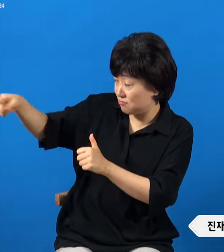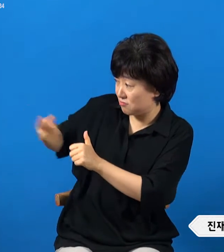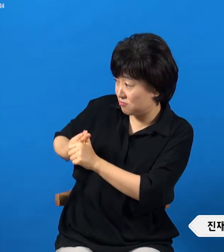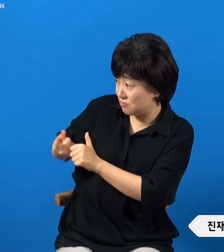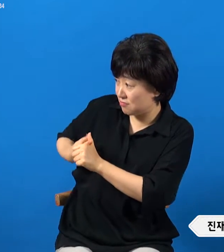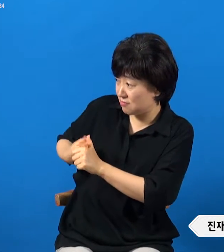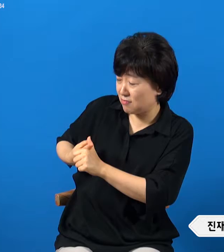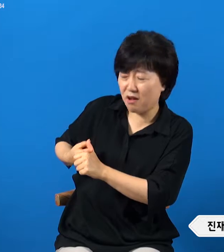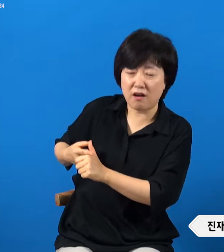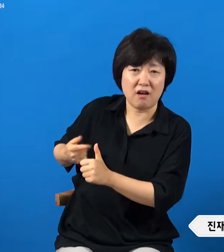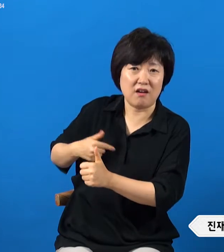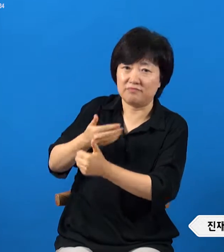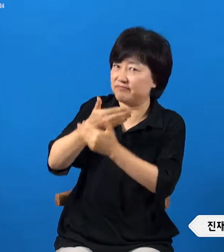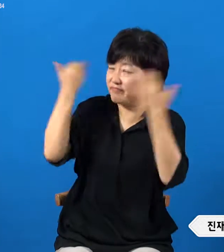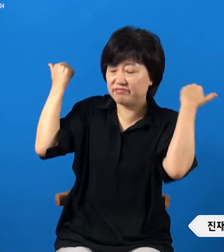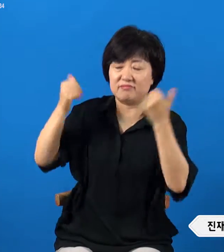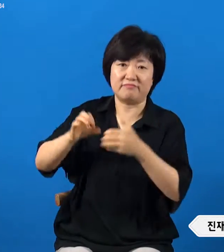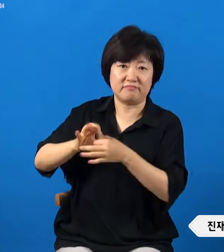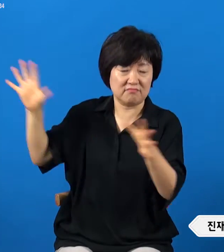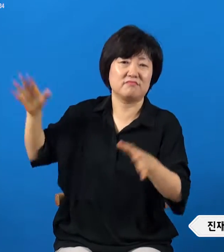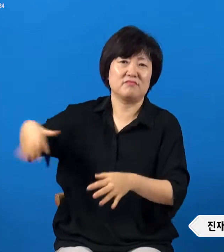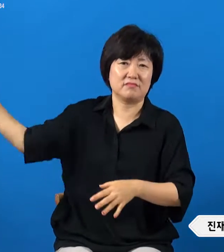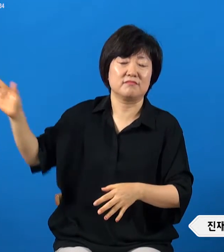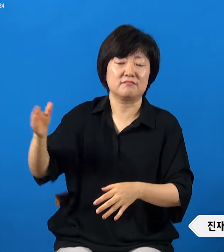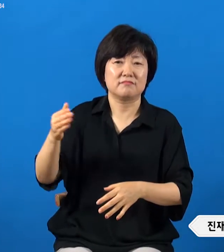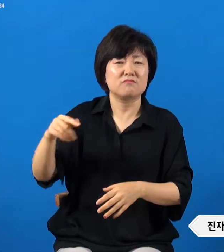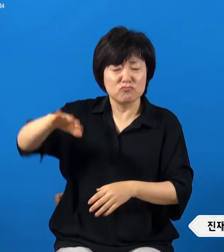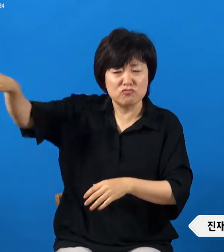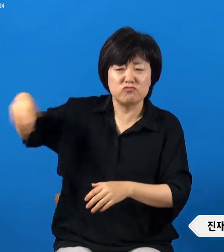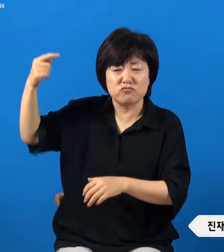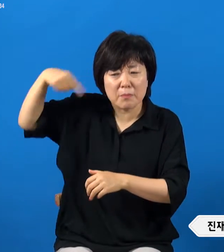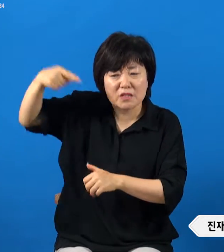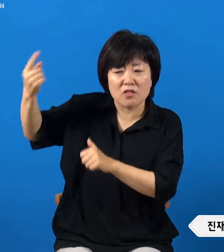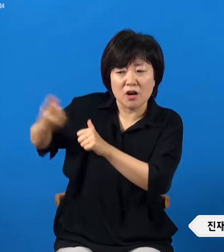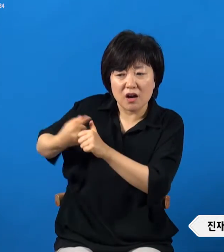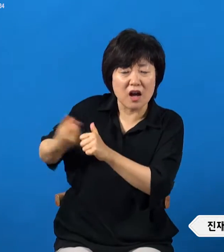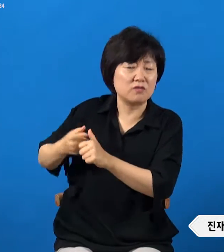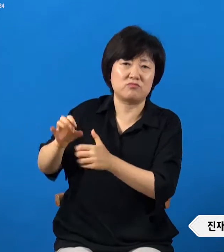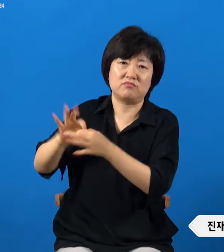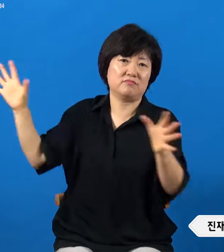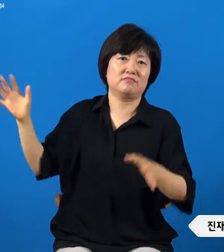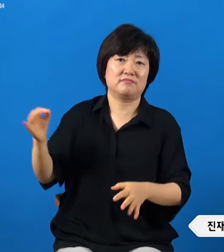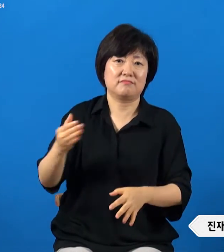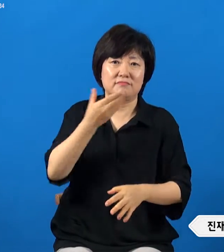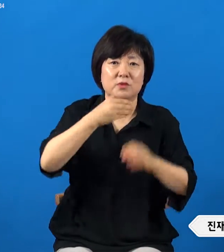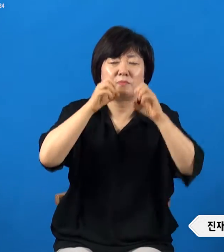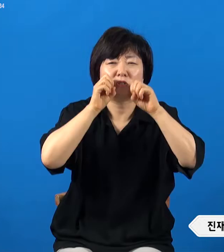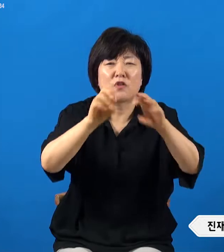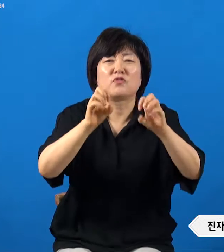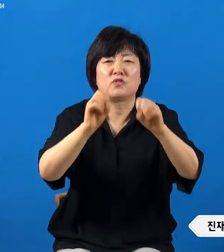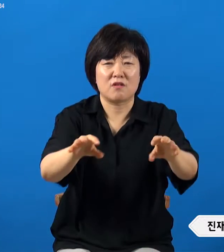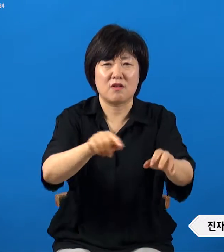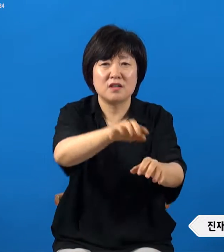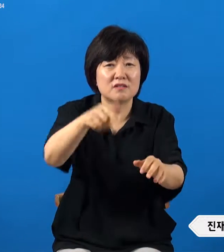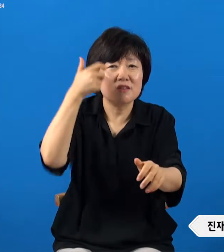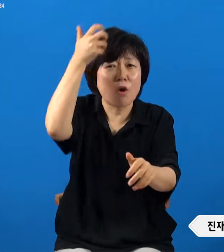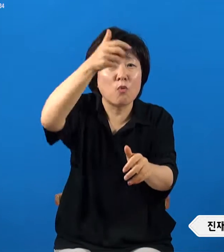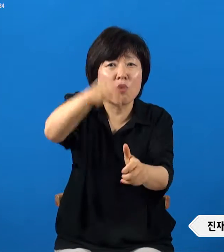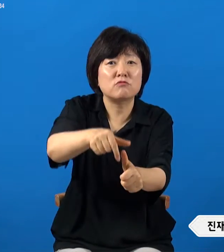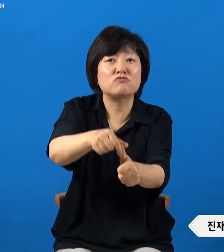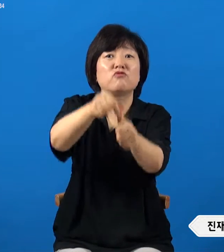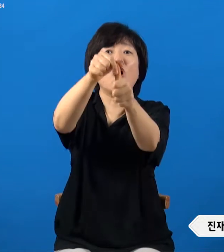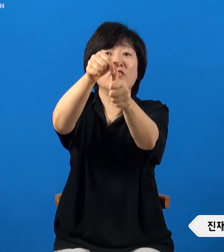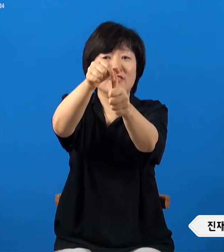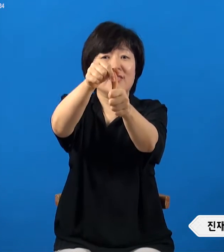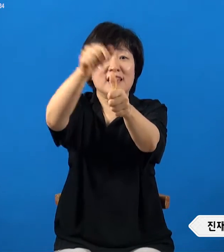구령의 열정으로 영혼을 구하는 일에 내가 미칠 수 있다면, 그것이 그들의 생명을 영원한 생명으로 줄 수 있다면 so be